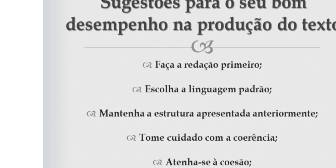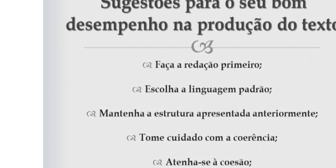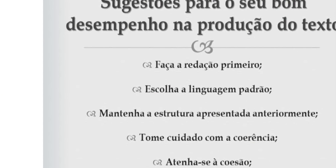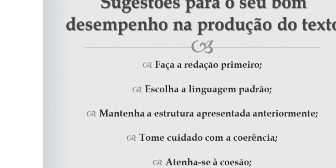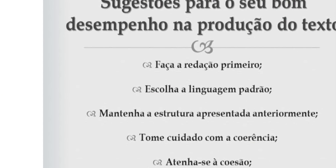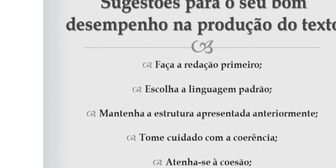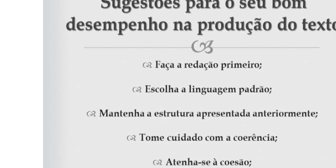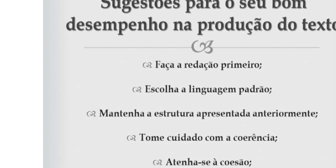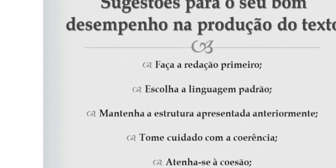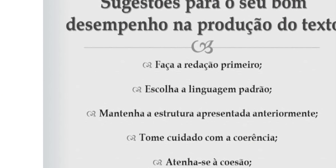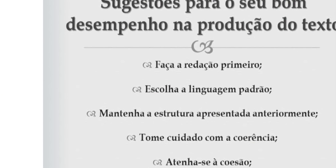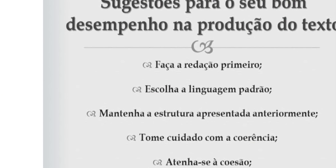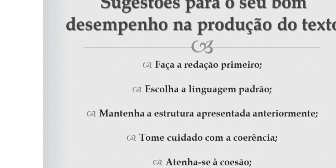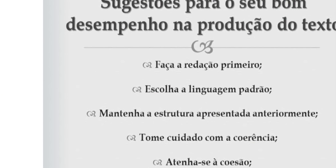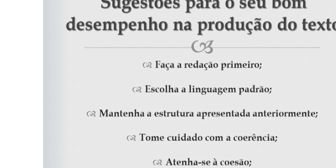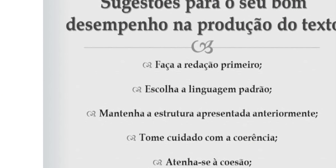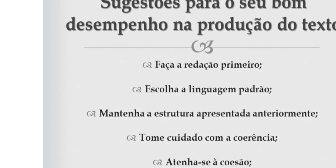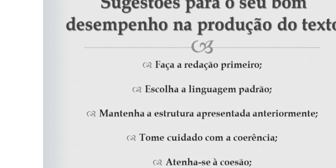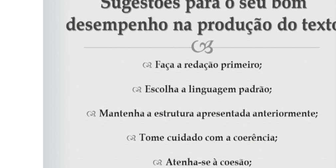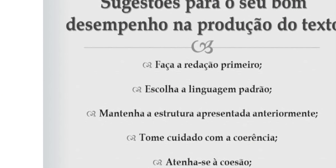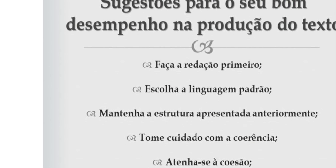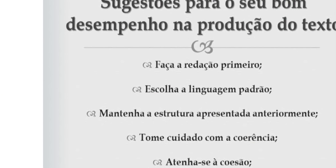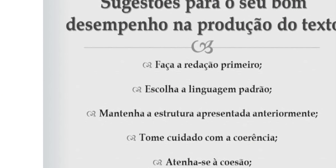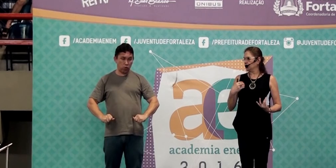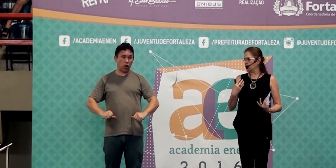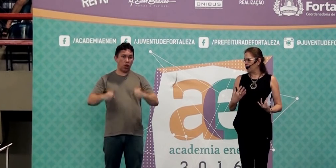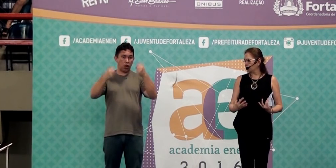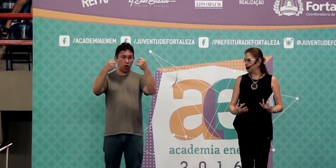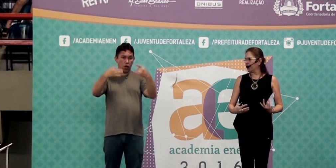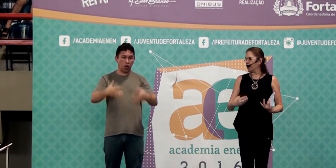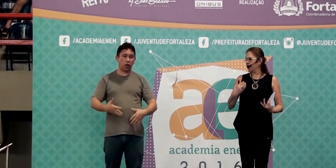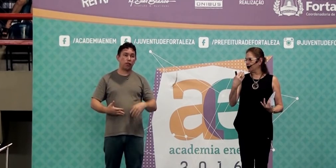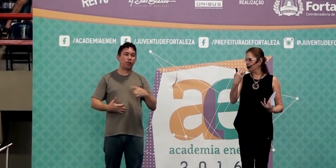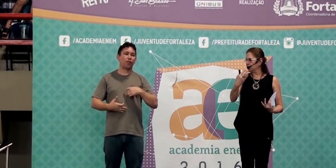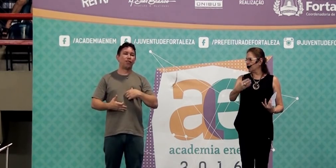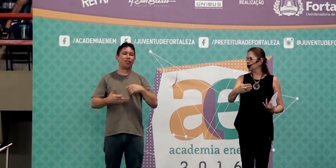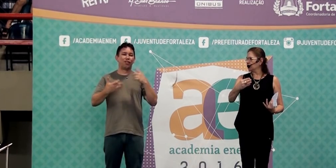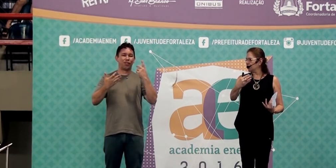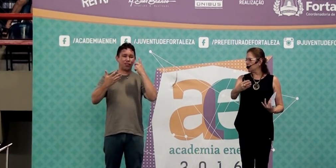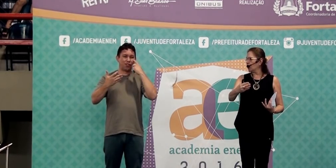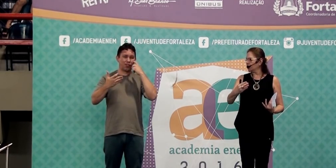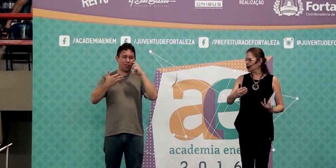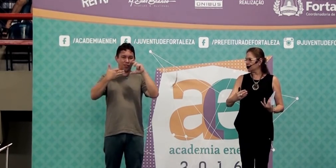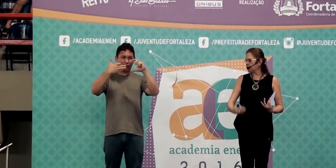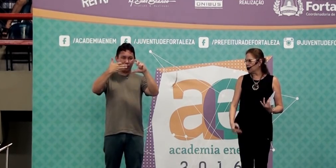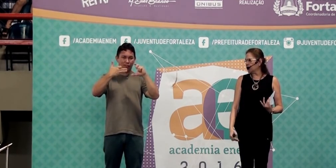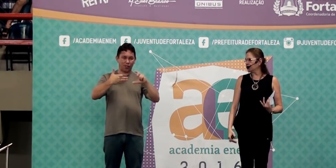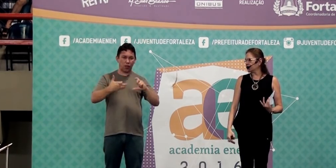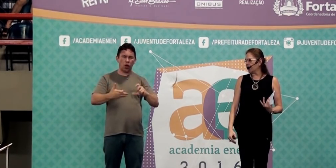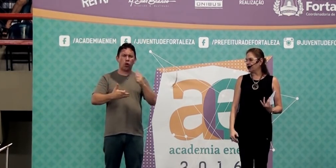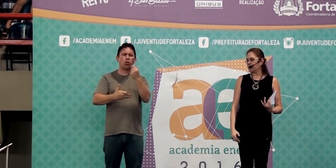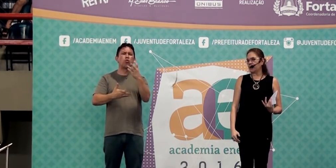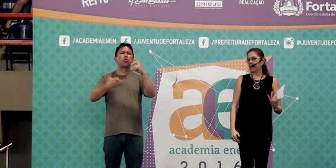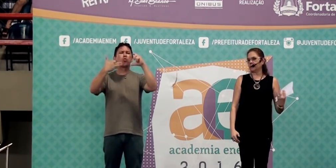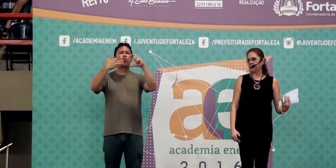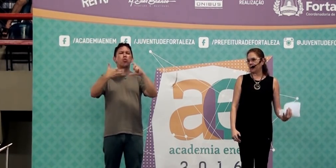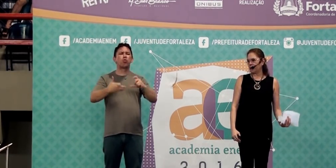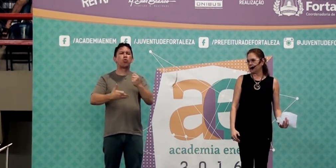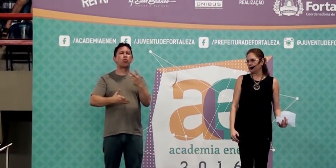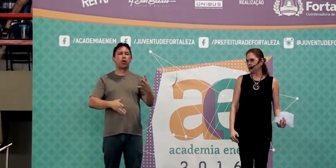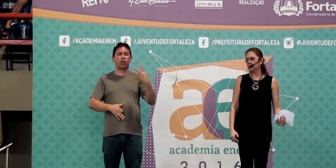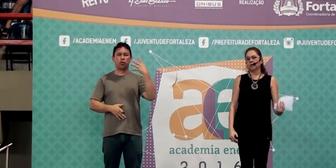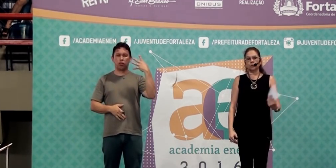a estrutura apresentada anteriormente, a estrutura que eu falei, de 4 parágrafos, e eu disse quantas linhas deve ter